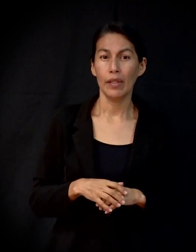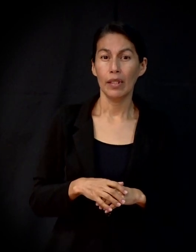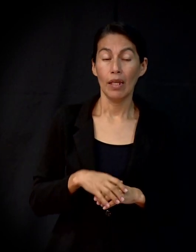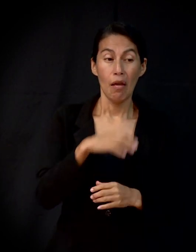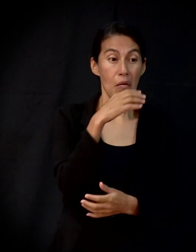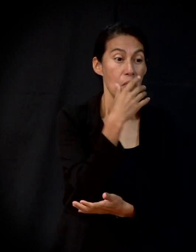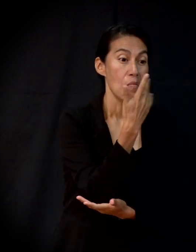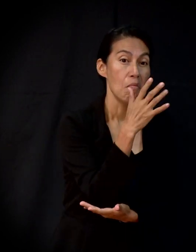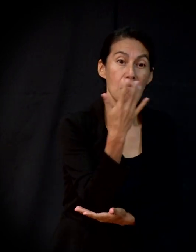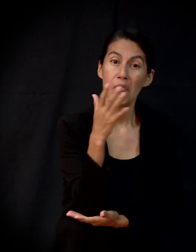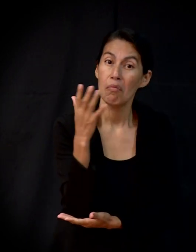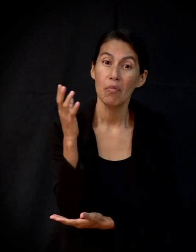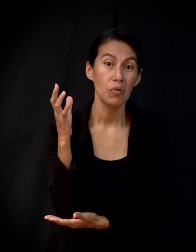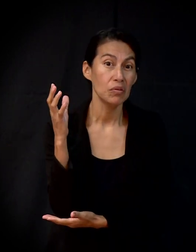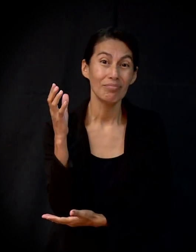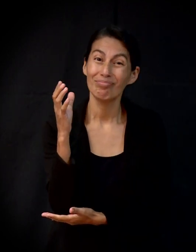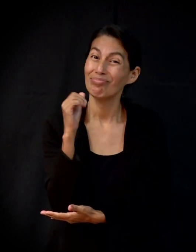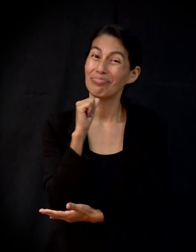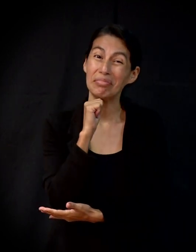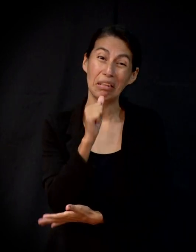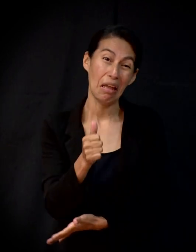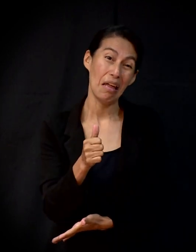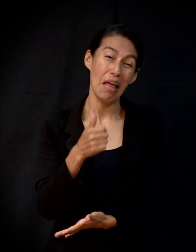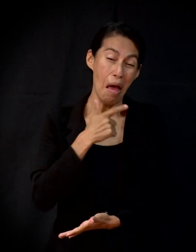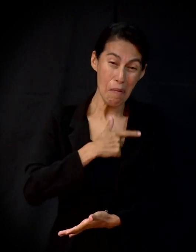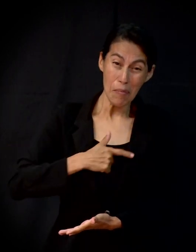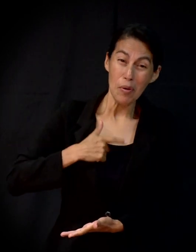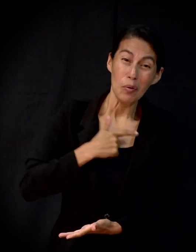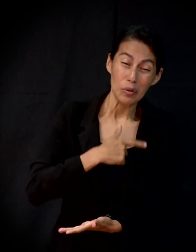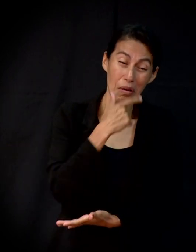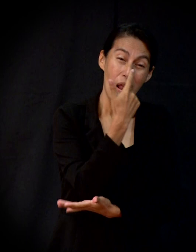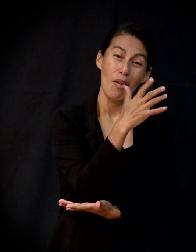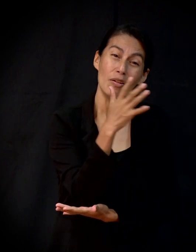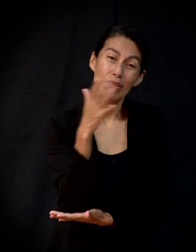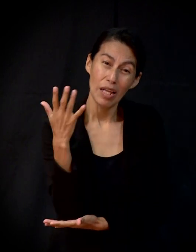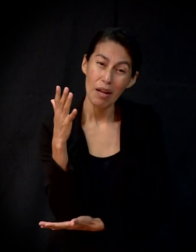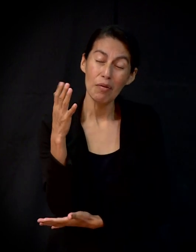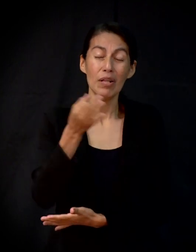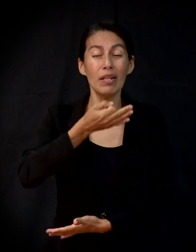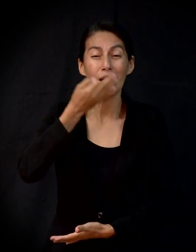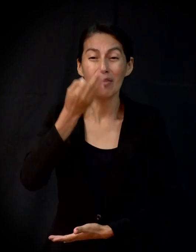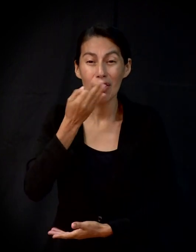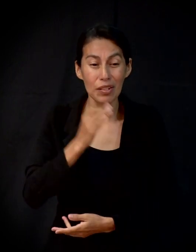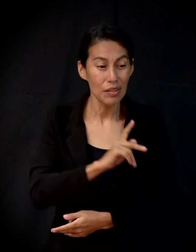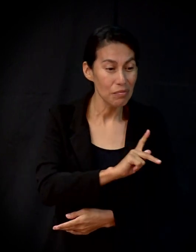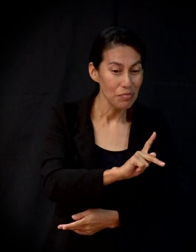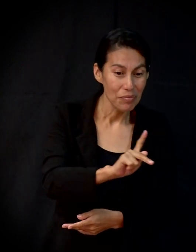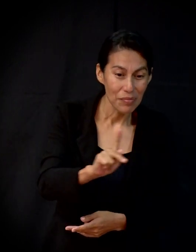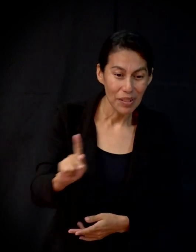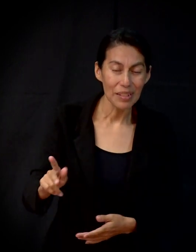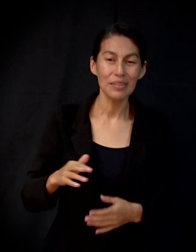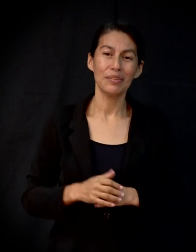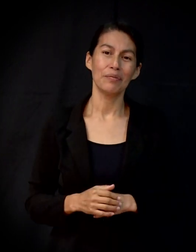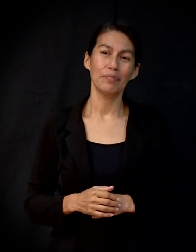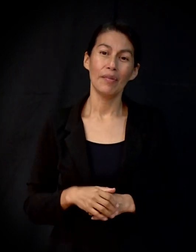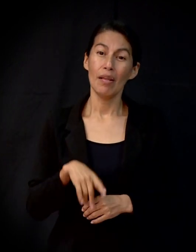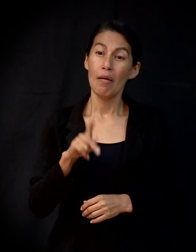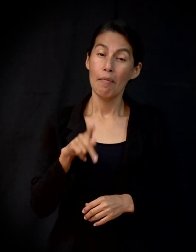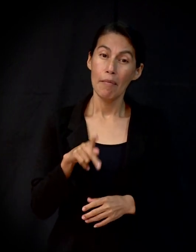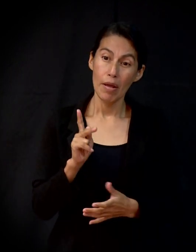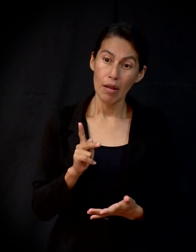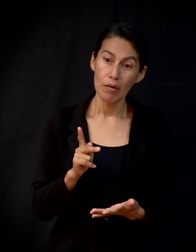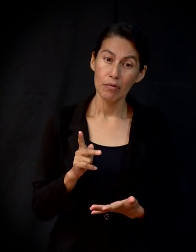estaba alejado del bosque, porque me gustaban los árboles, las flores, el pasto, pero sobre